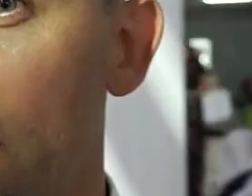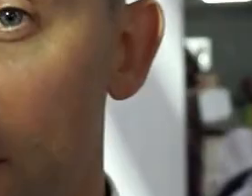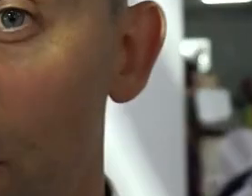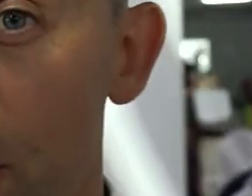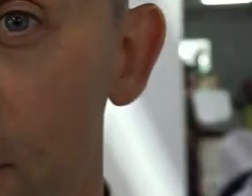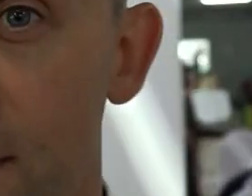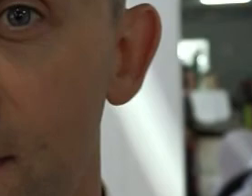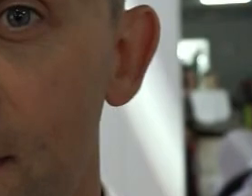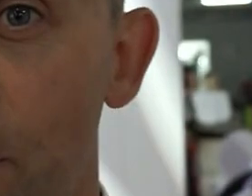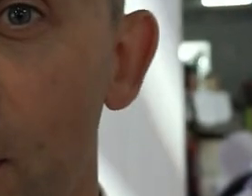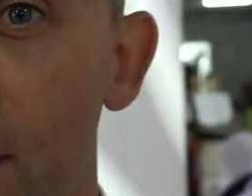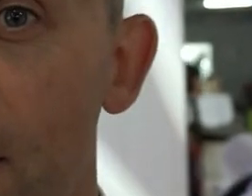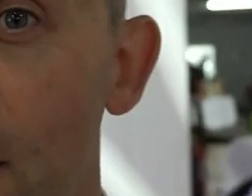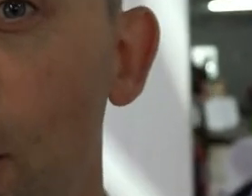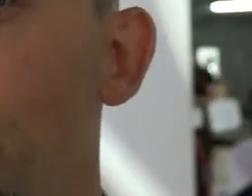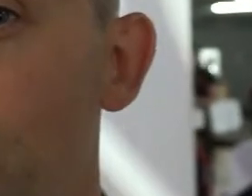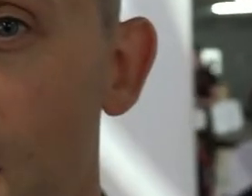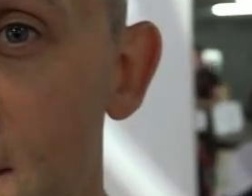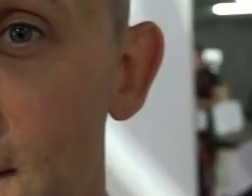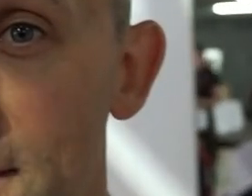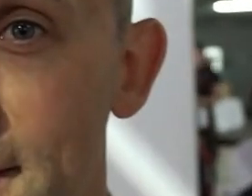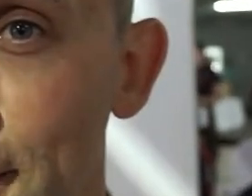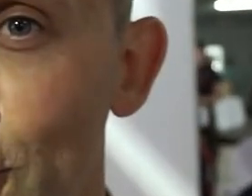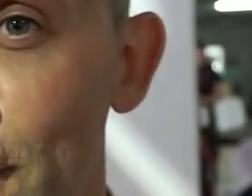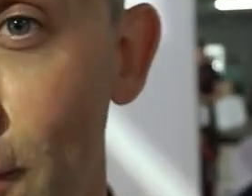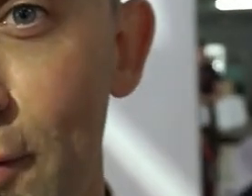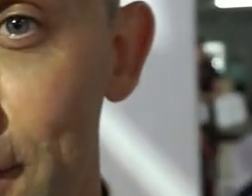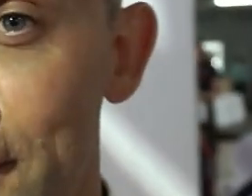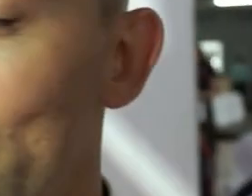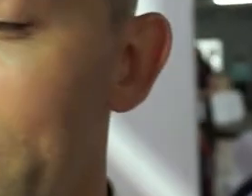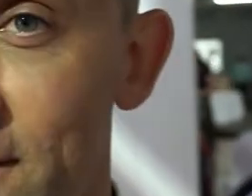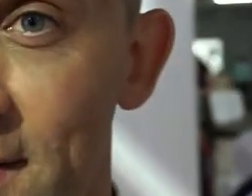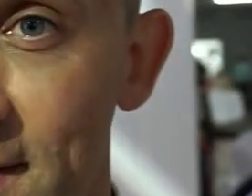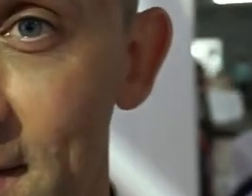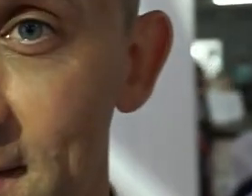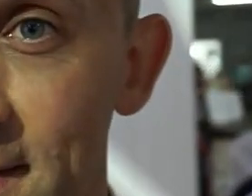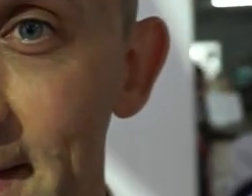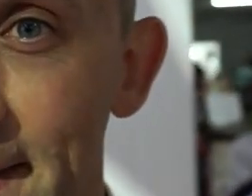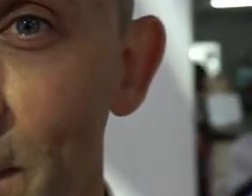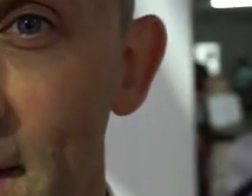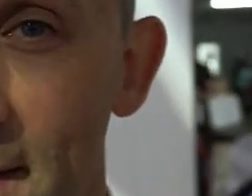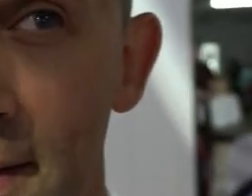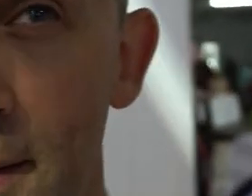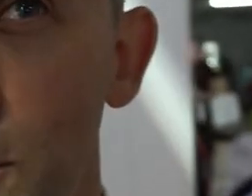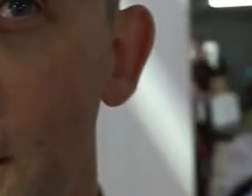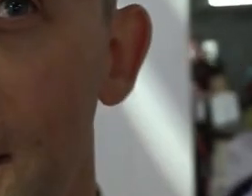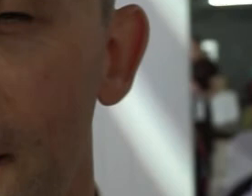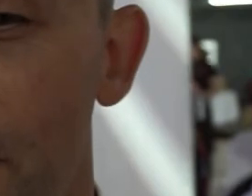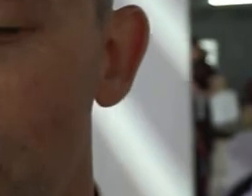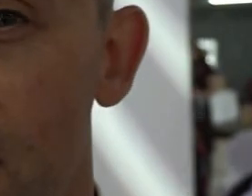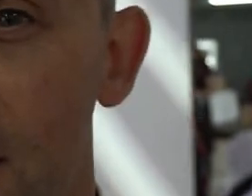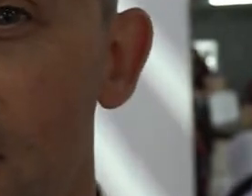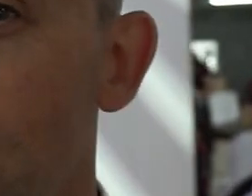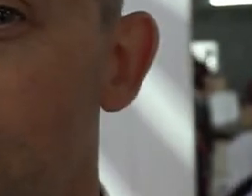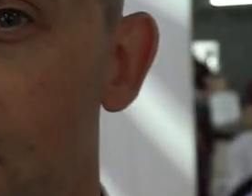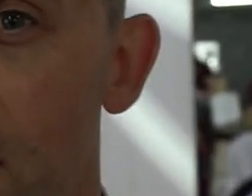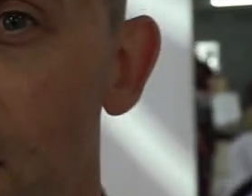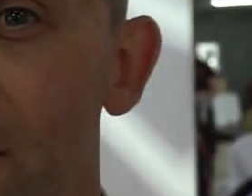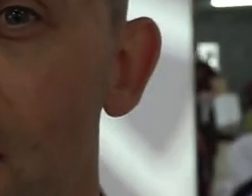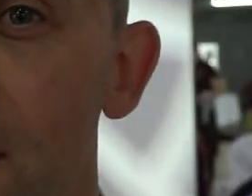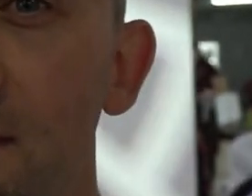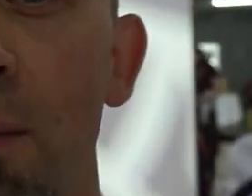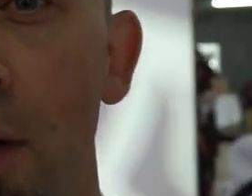Фестиваль неравных возможностей – это огромный праздник, который проводится уже 9-й раз. Мы